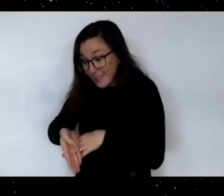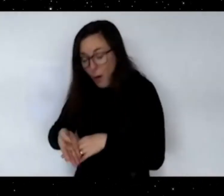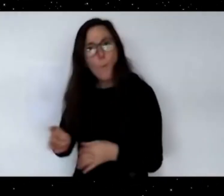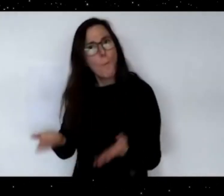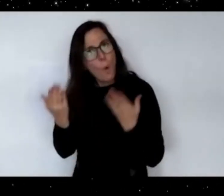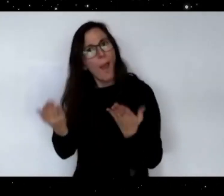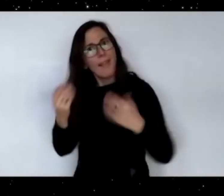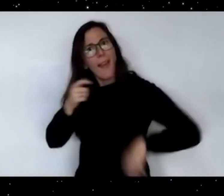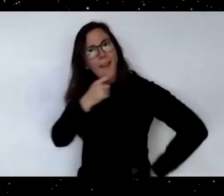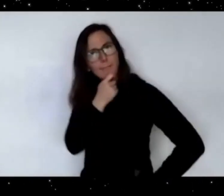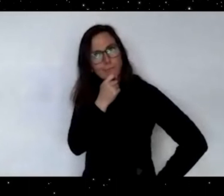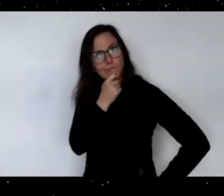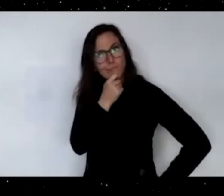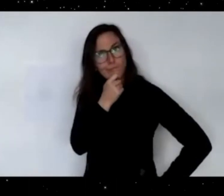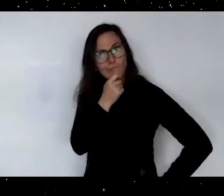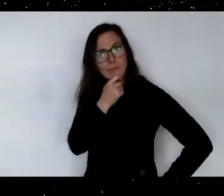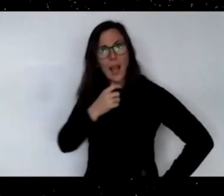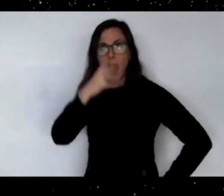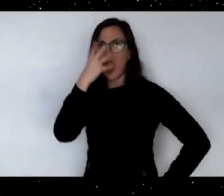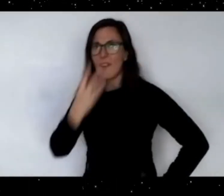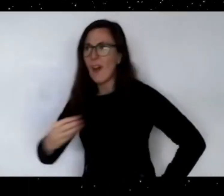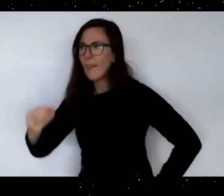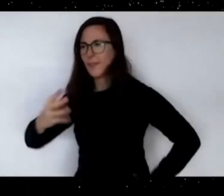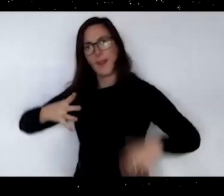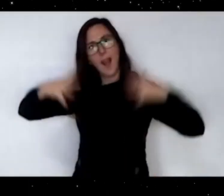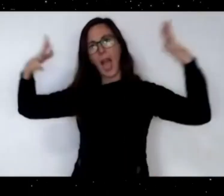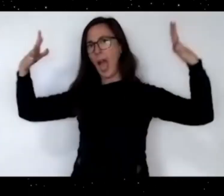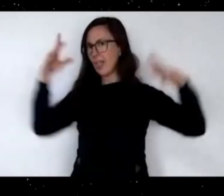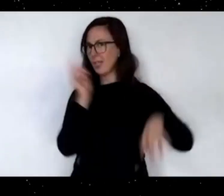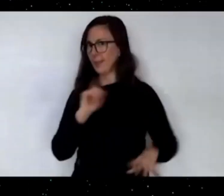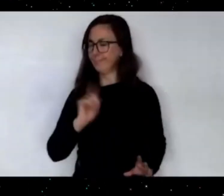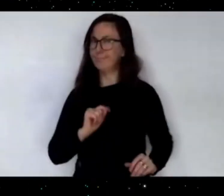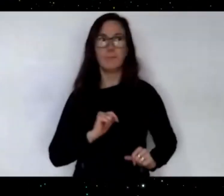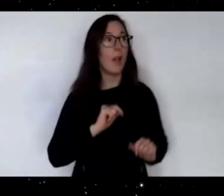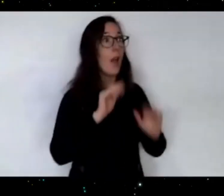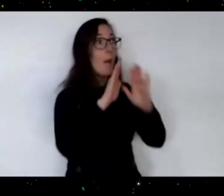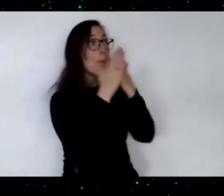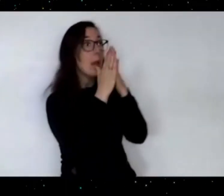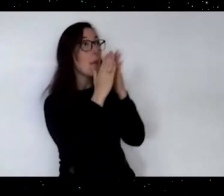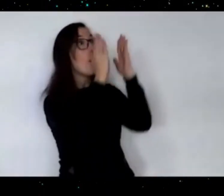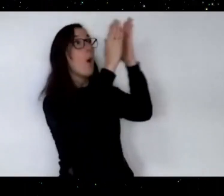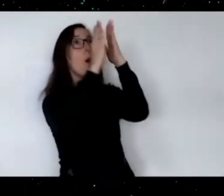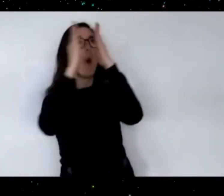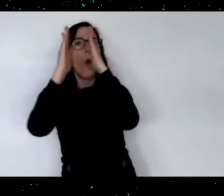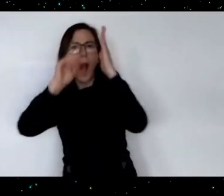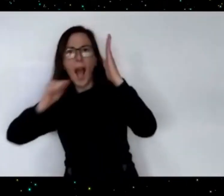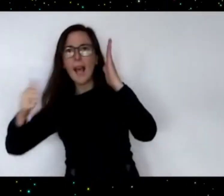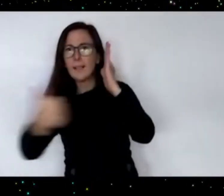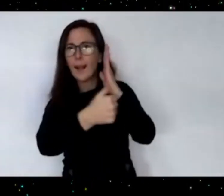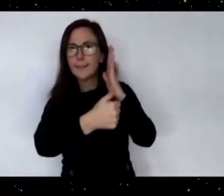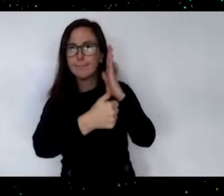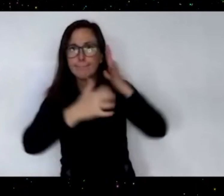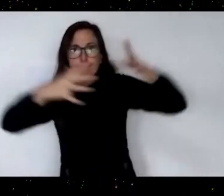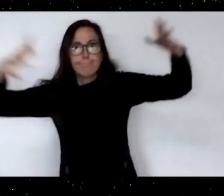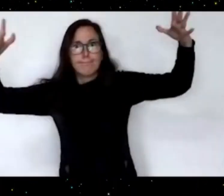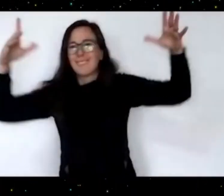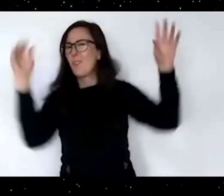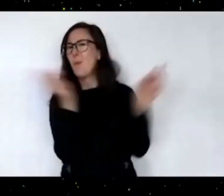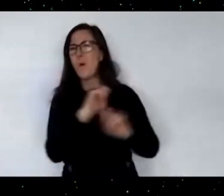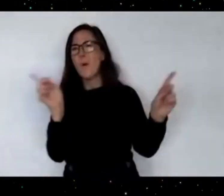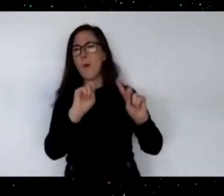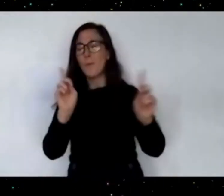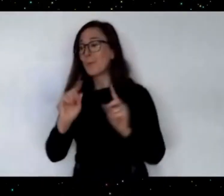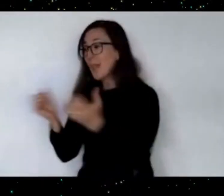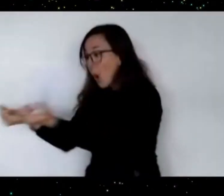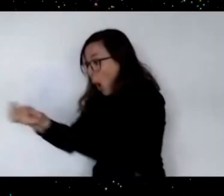¿Será que entra detrás de la biblioteca? ¿Tal vez en el horno de la cocina?